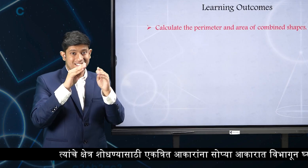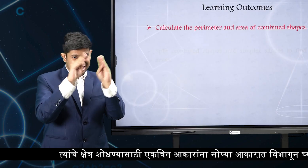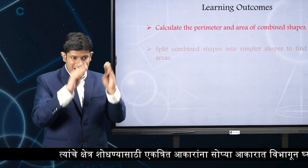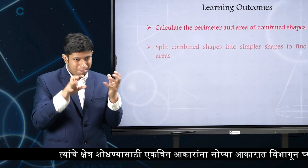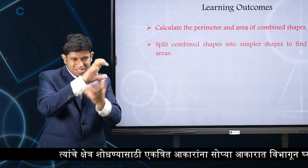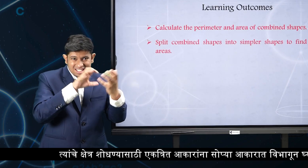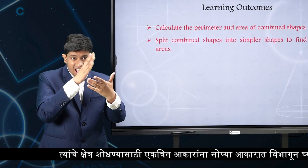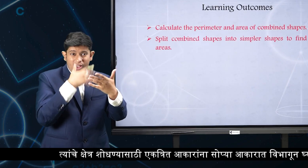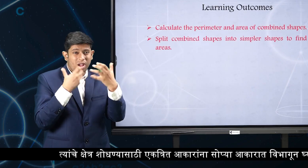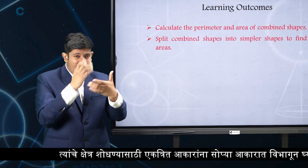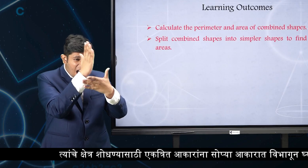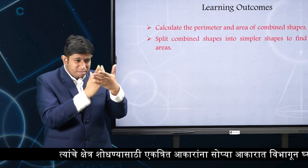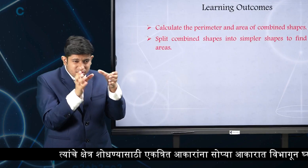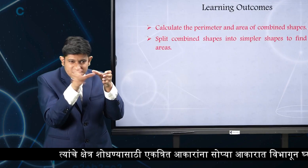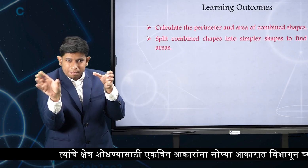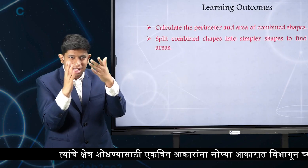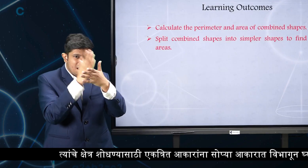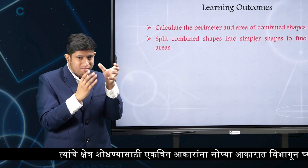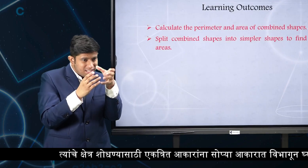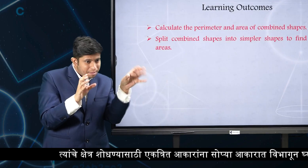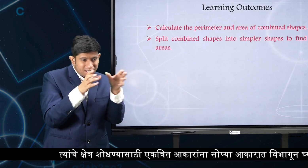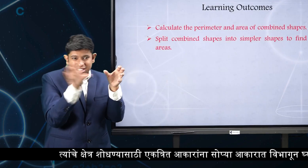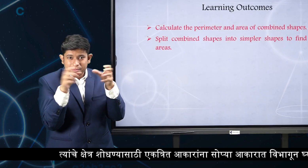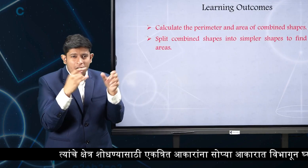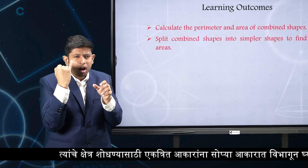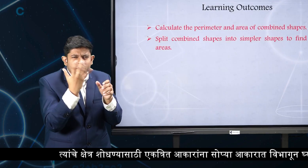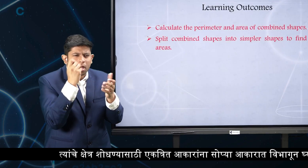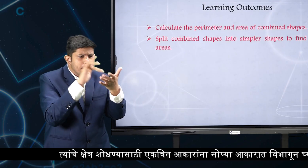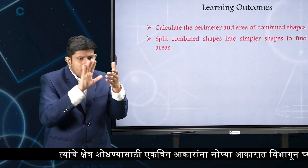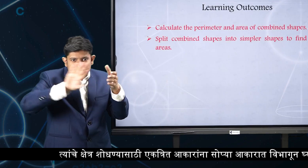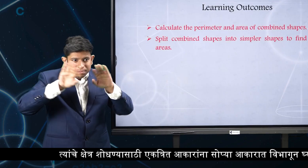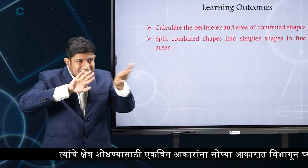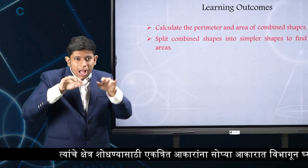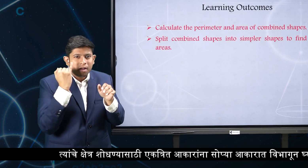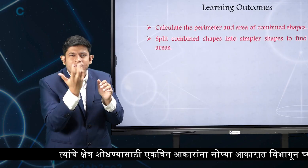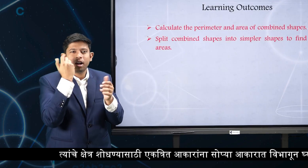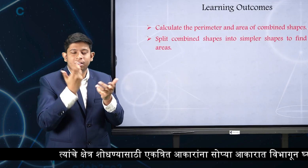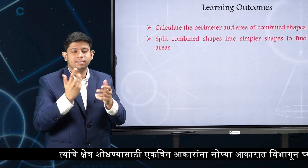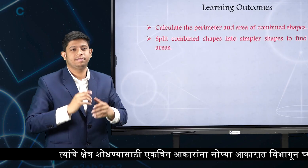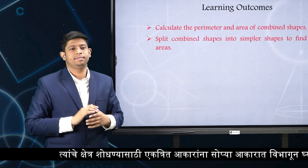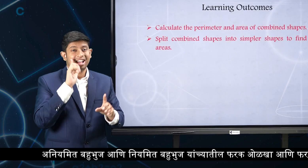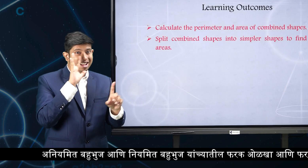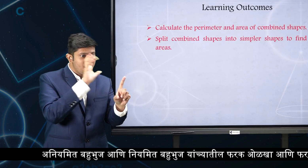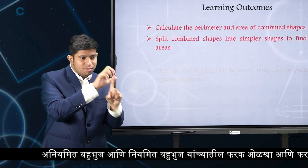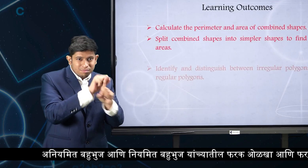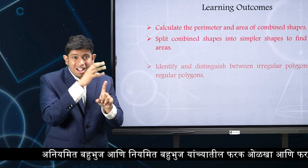त्याचे क्षेत्र शोधण्यासाठी एकत्रित आकारांना सोप्या आकारात विभागून घ्या. अनियमित